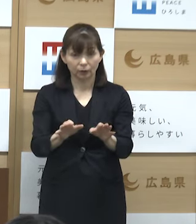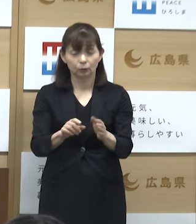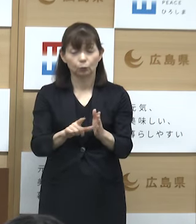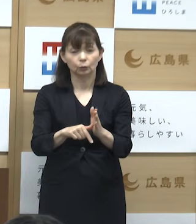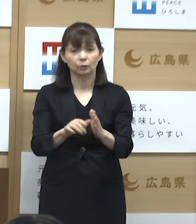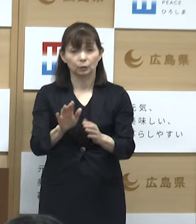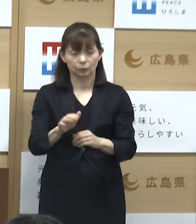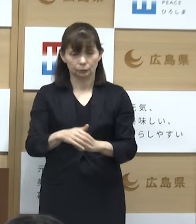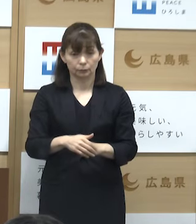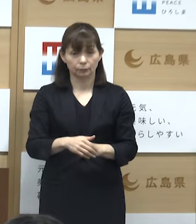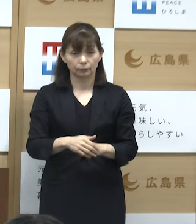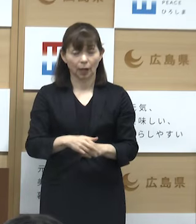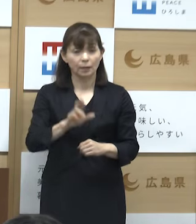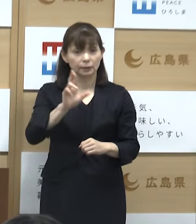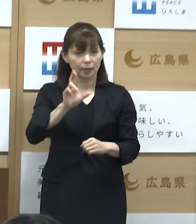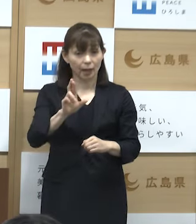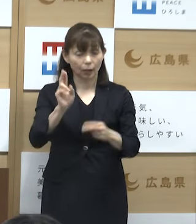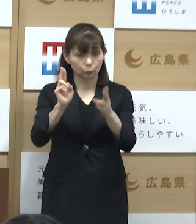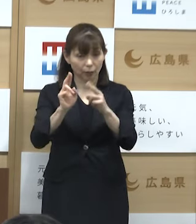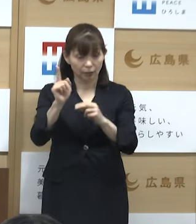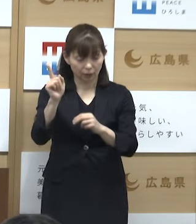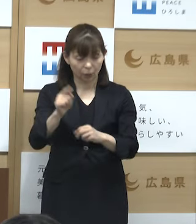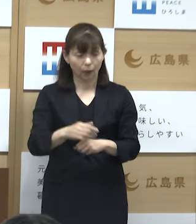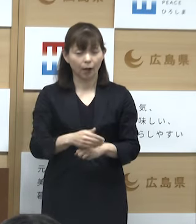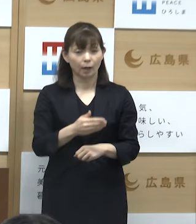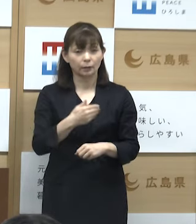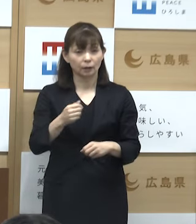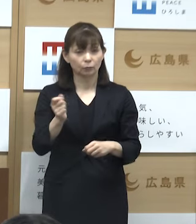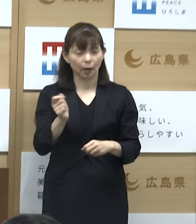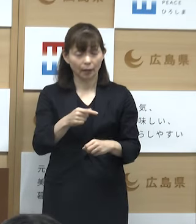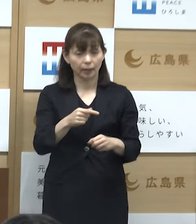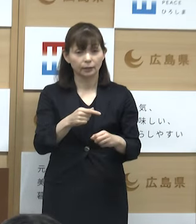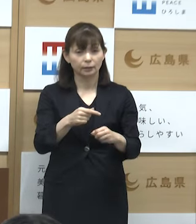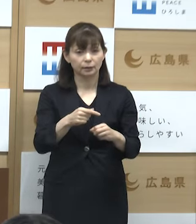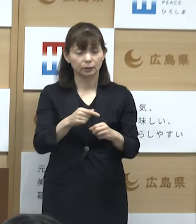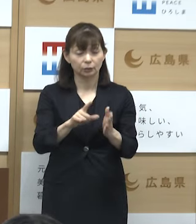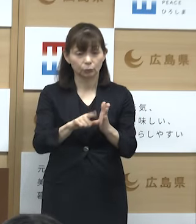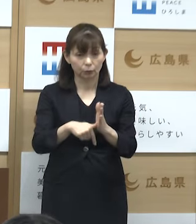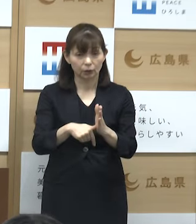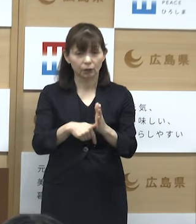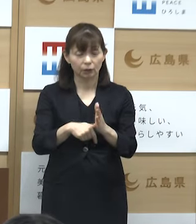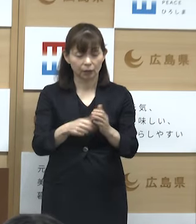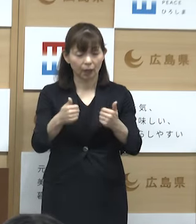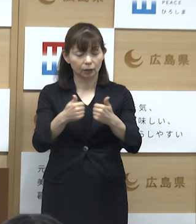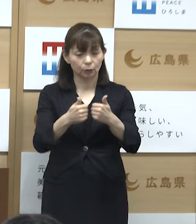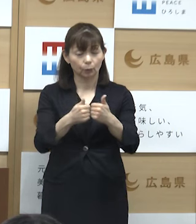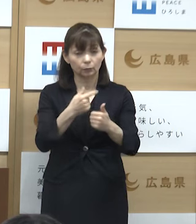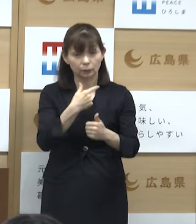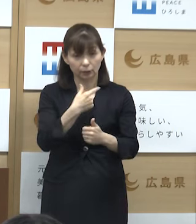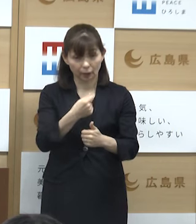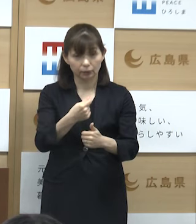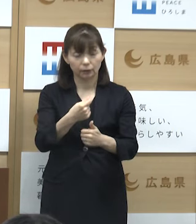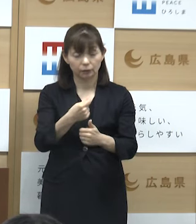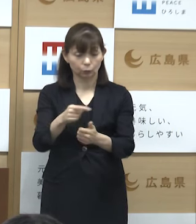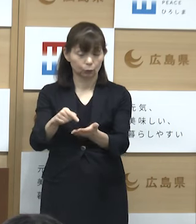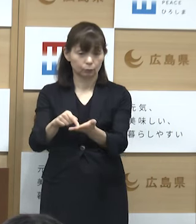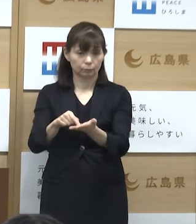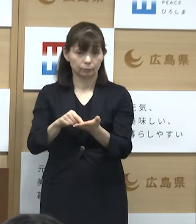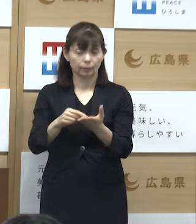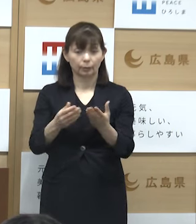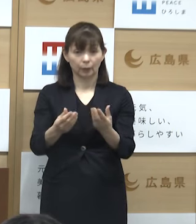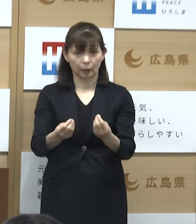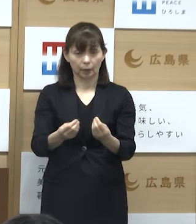JR ではですね、できるだけ早いタイミングでその、まあ、相談したいという発言があったわけですけども、まあ、今